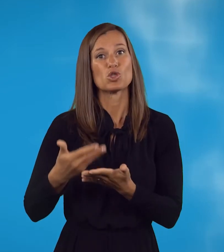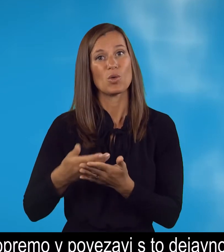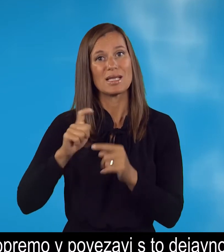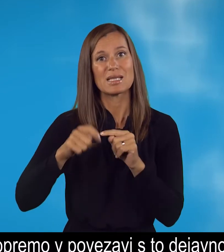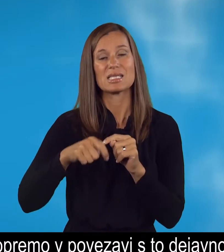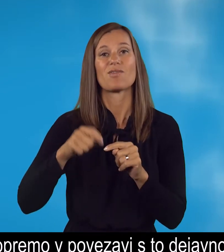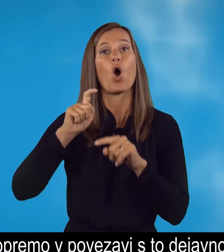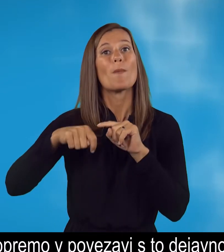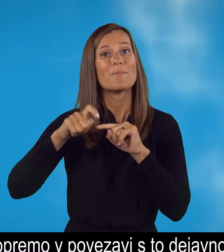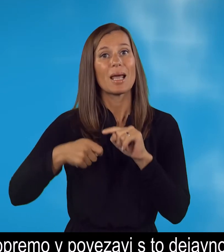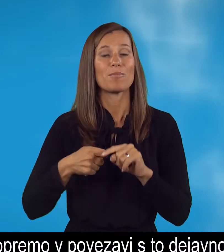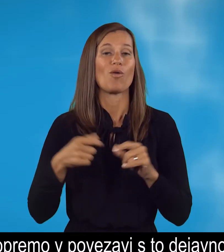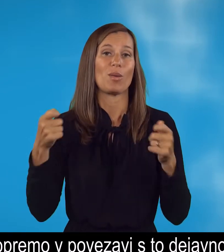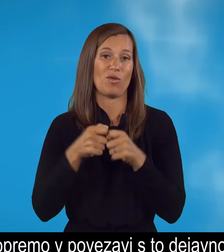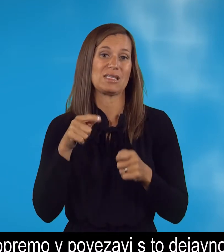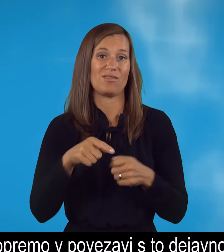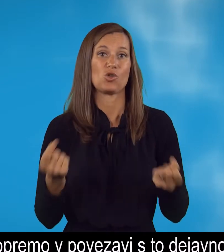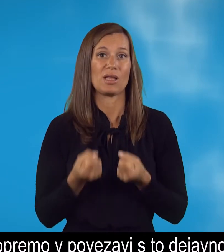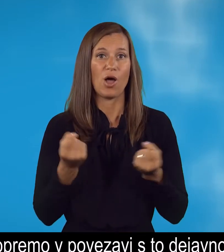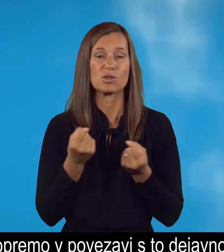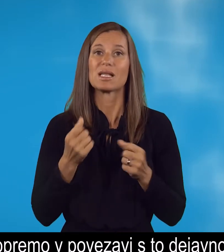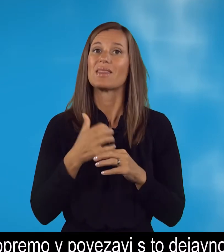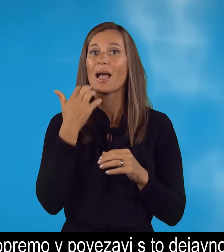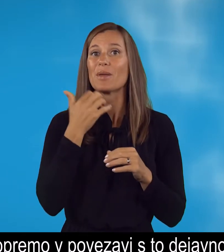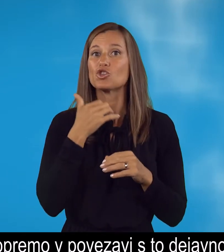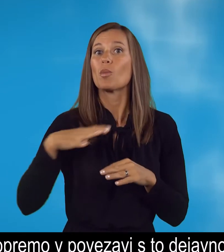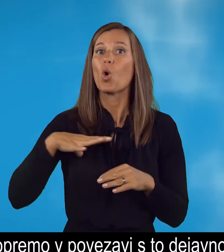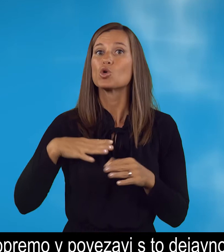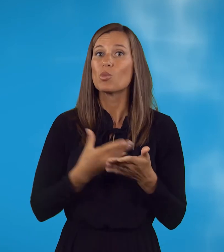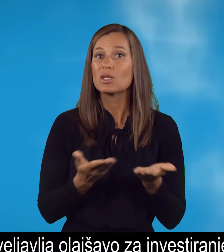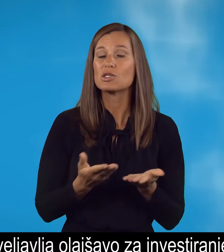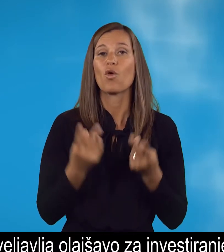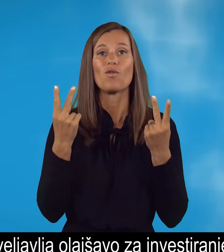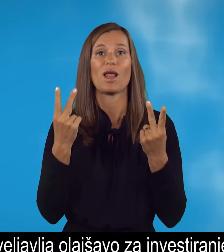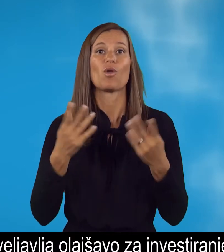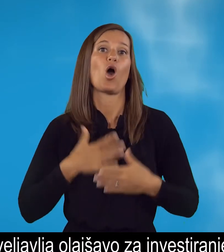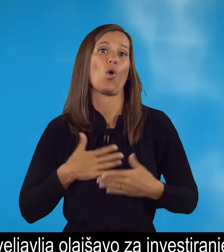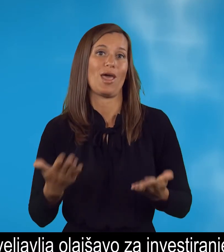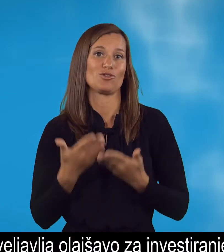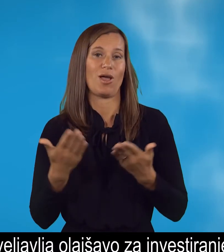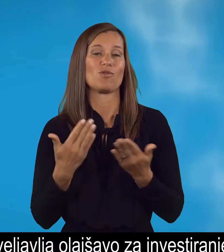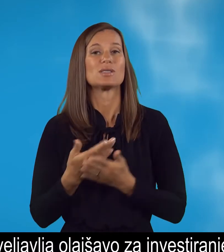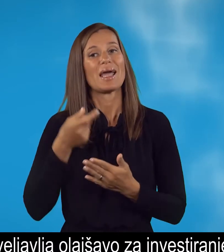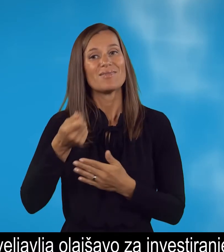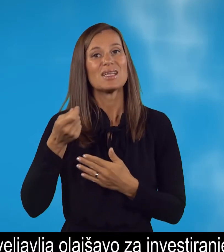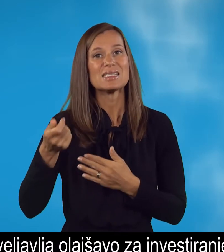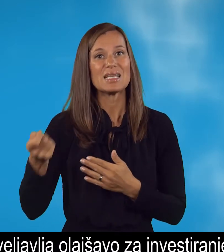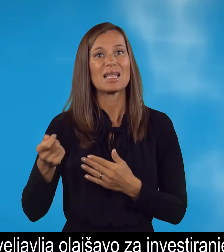in opremo v povezavi s to dejavnostjo na kmečkem gospodinjstvu uveljavlja olajšavo za investiranje v